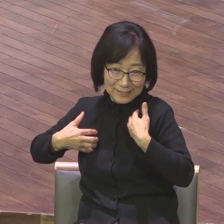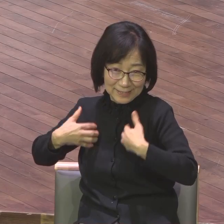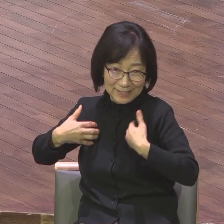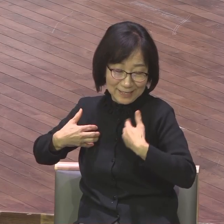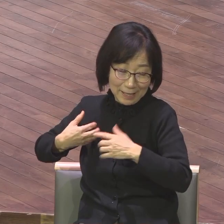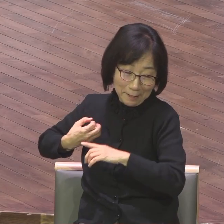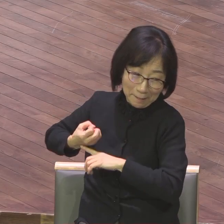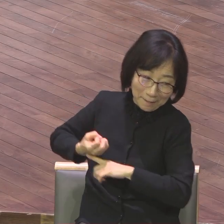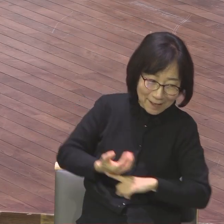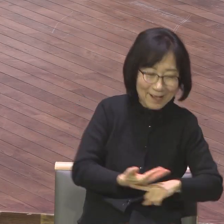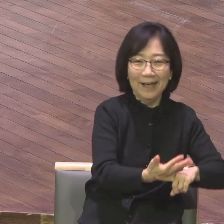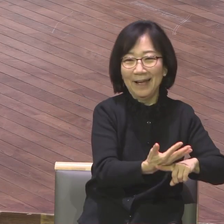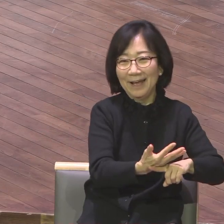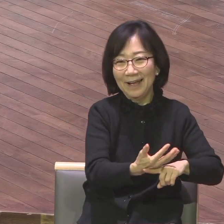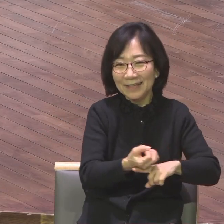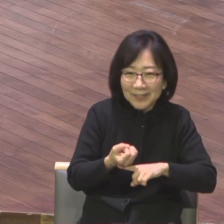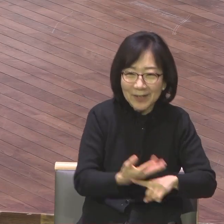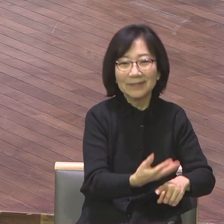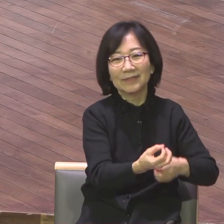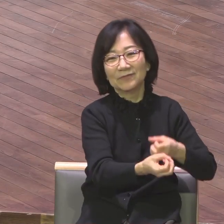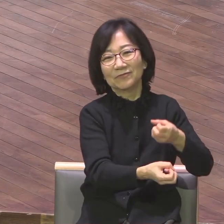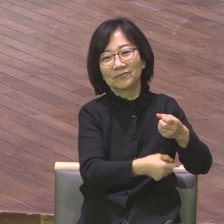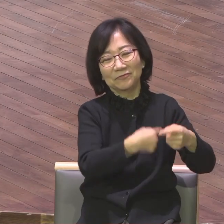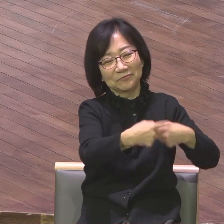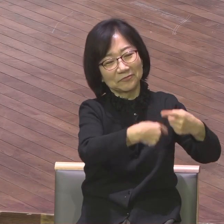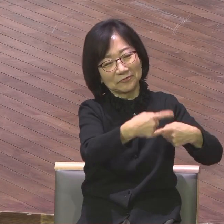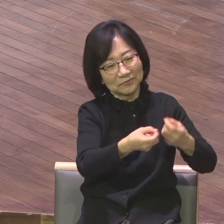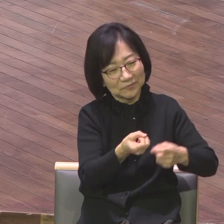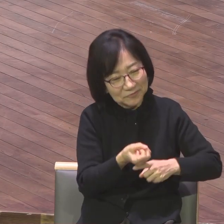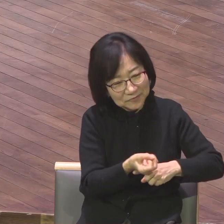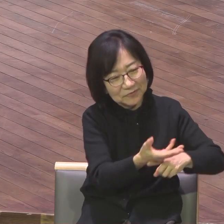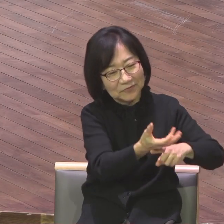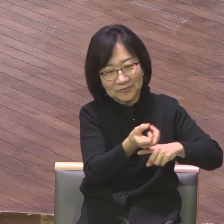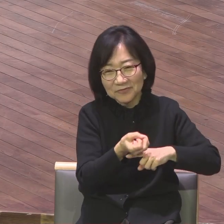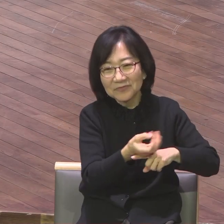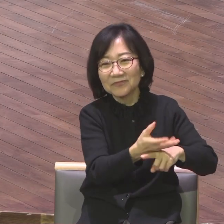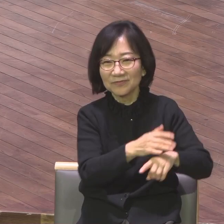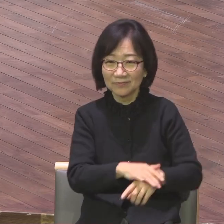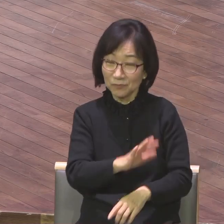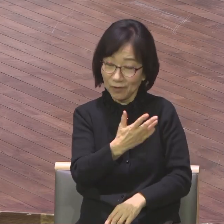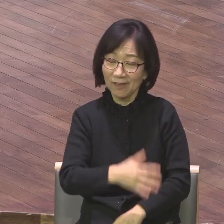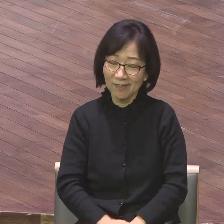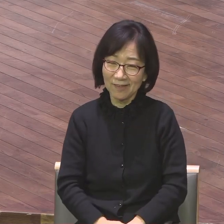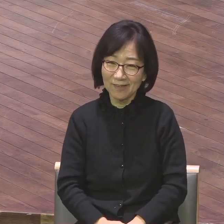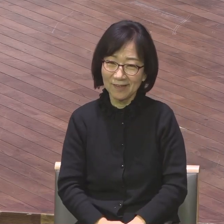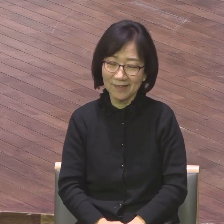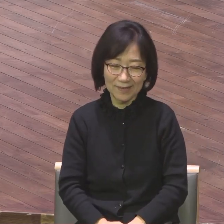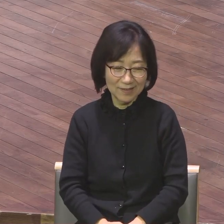간증하면 됩니다. 그냥 노는 입에 그냥 자연스럽게 간증하면